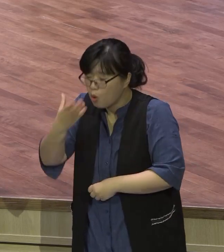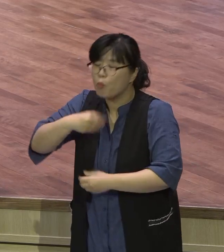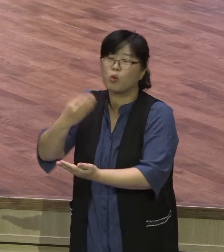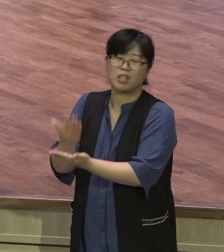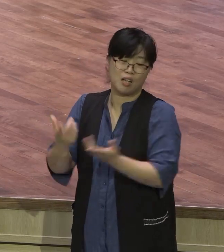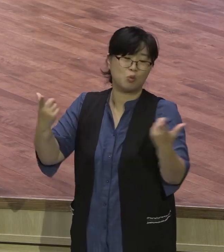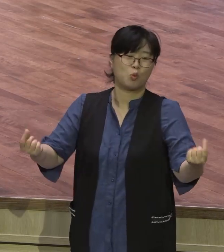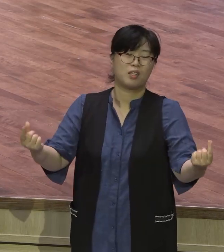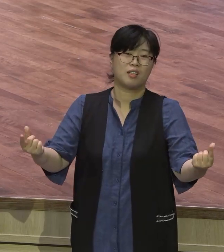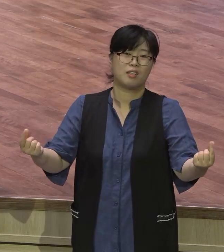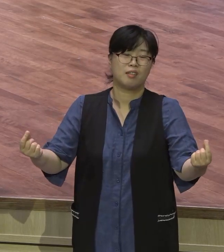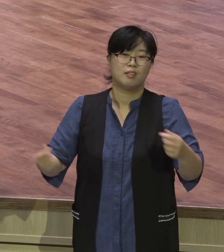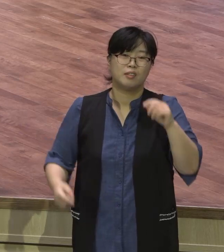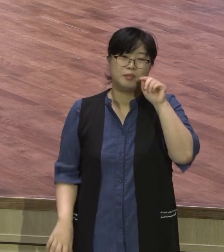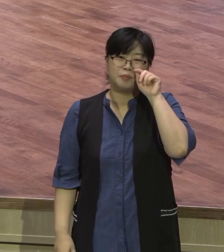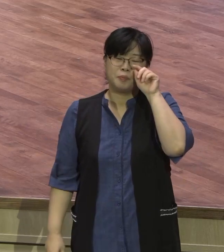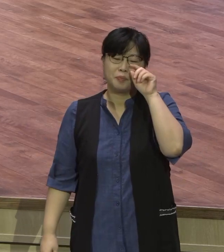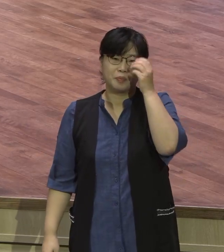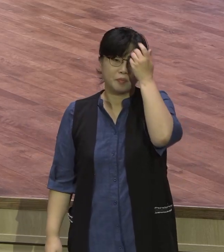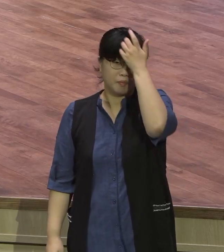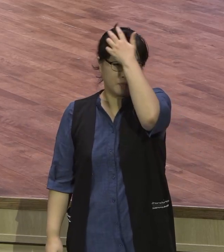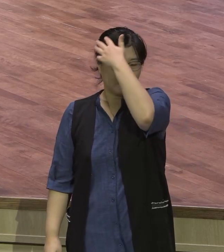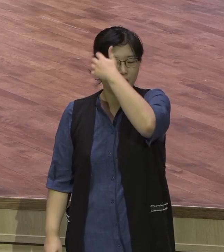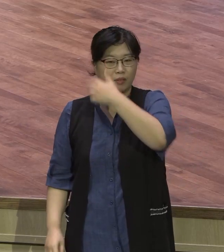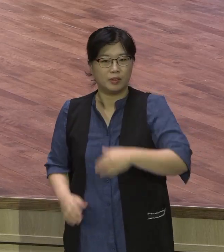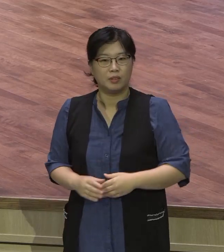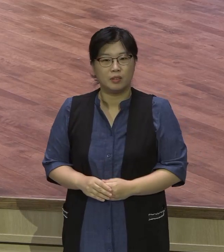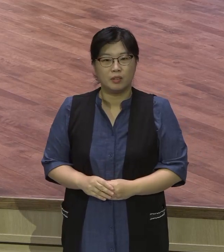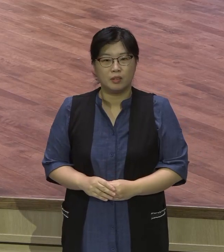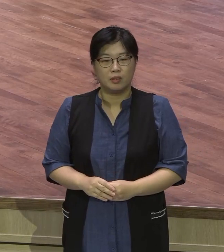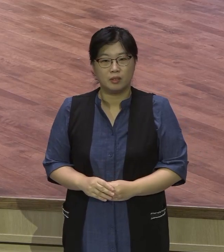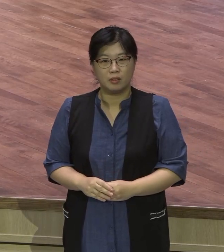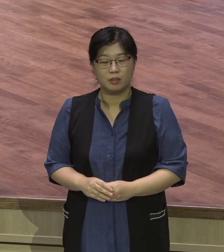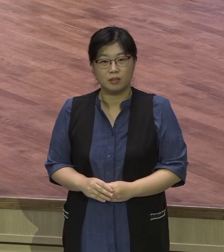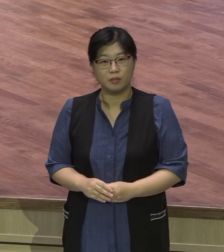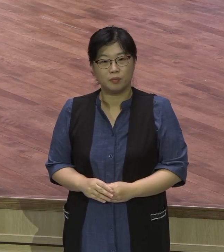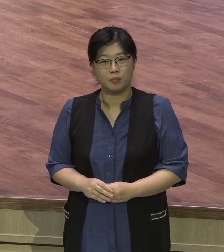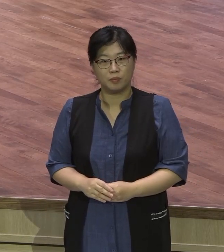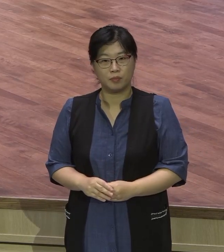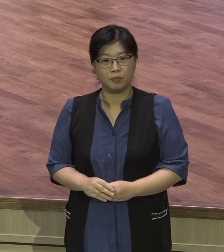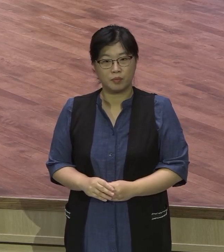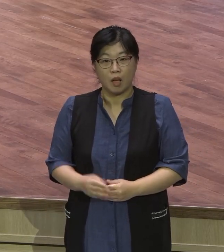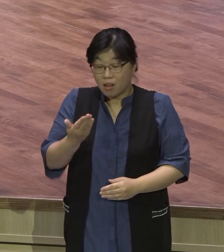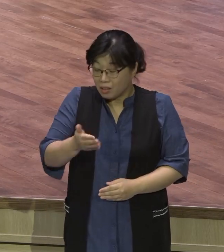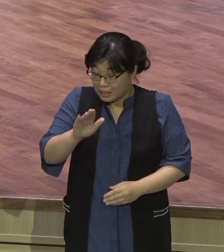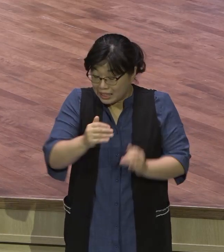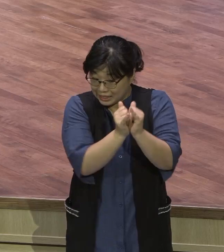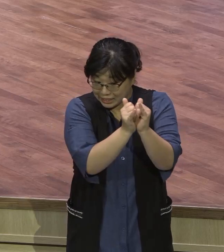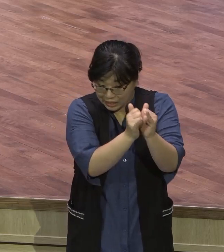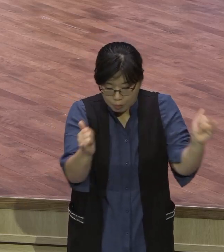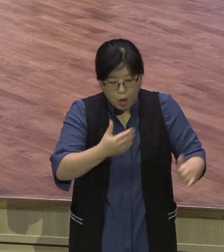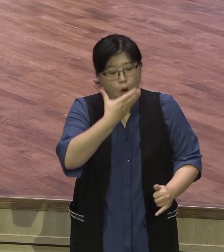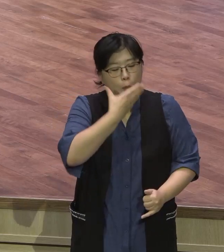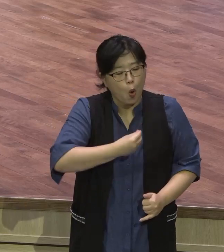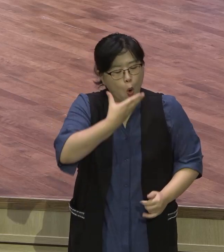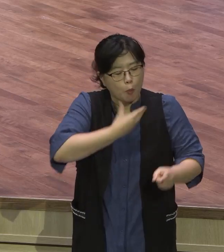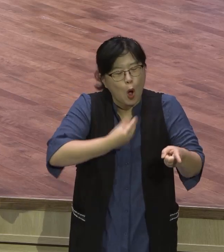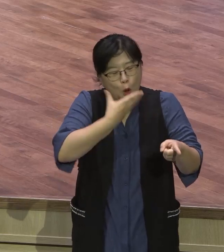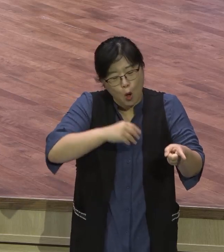그런데 정작 안타까운 것이 뭐냐 사람들은요 복의 근원이 어디서 오는지 복의